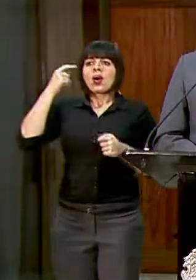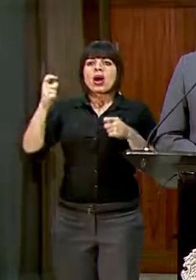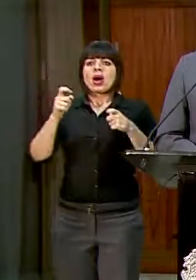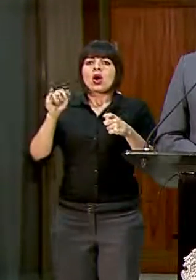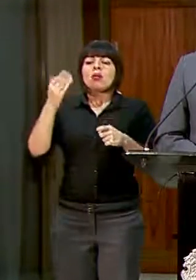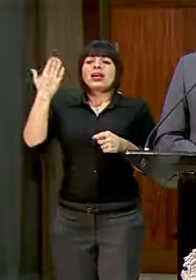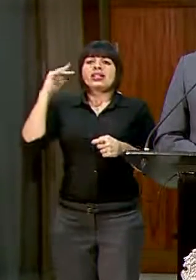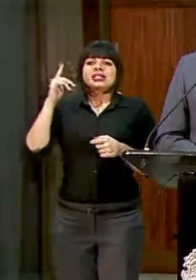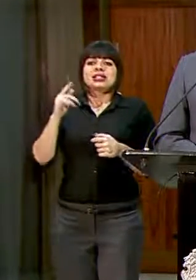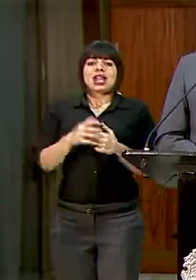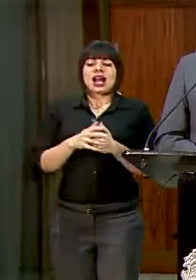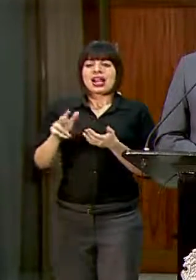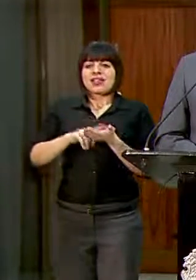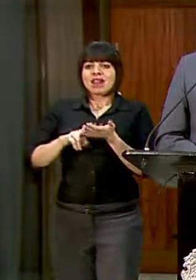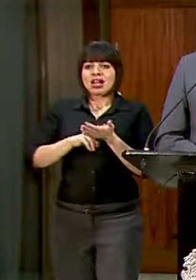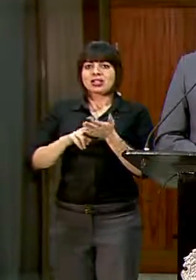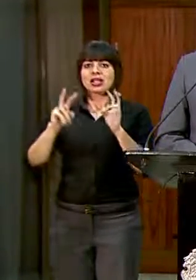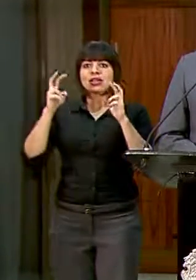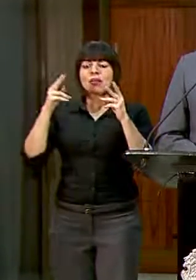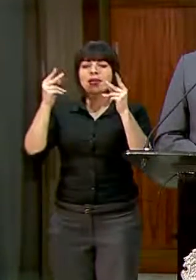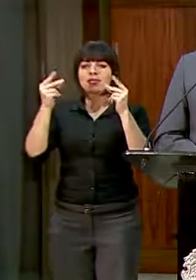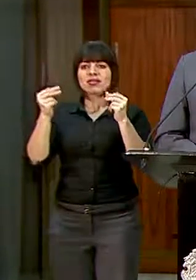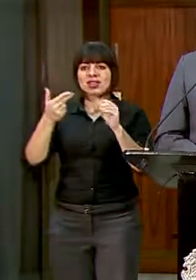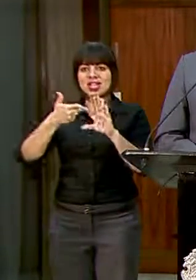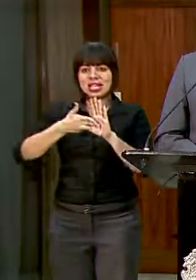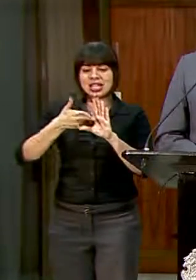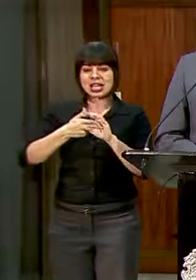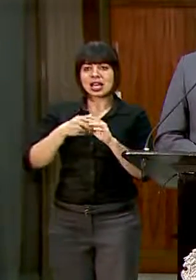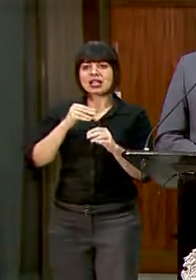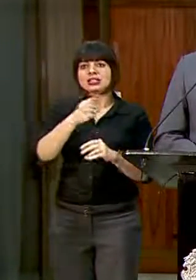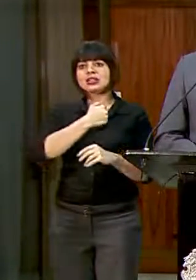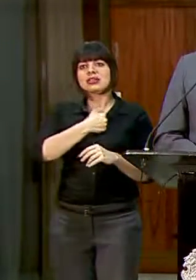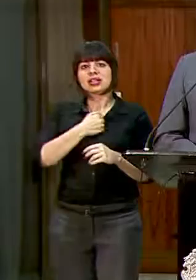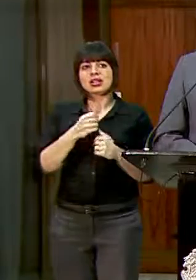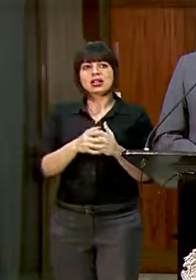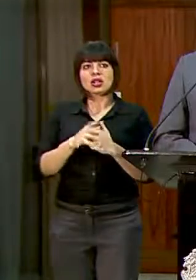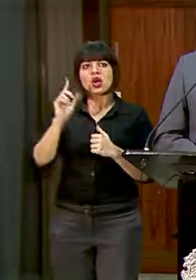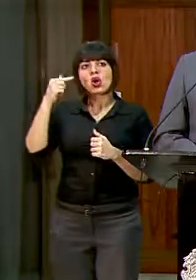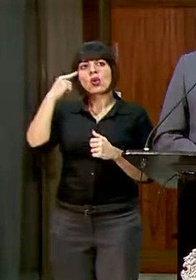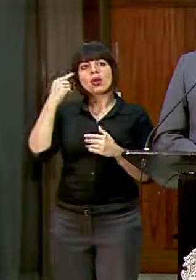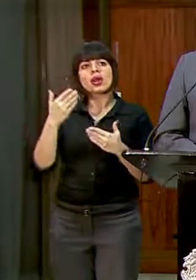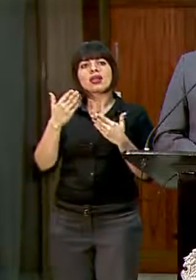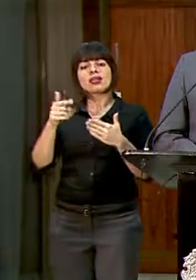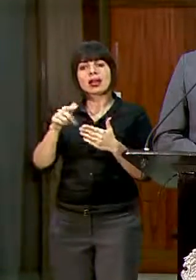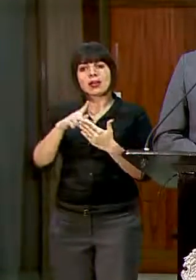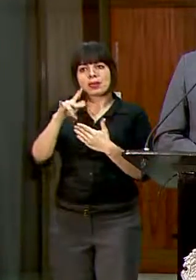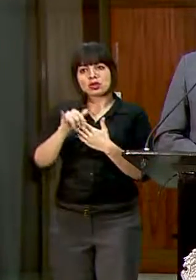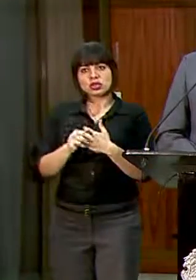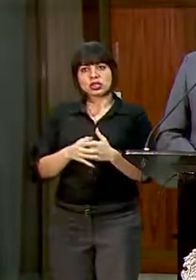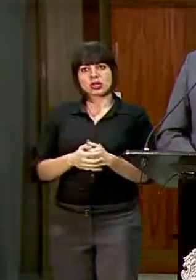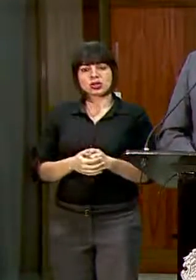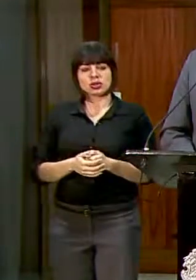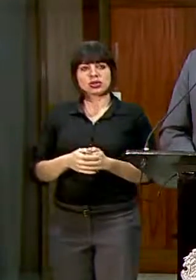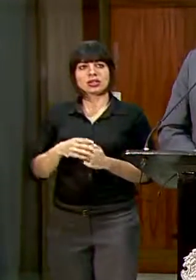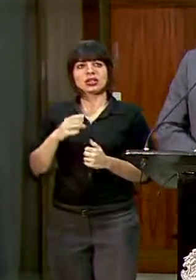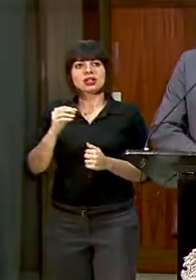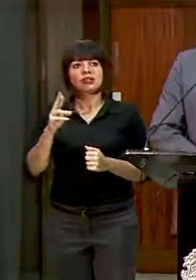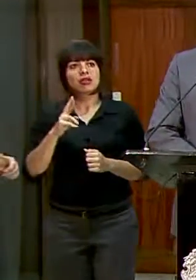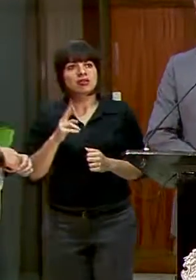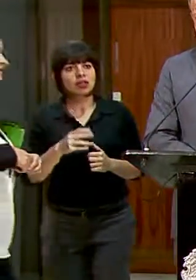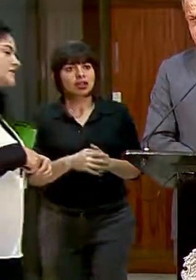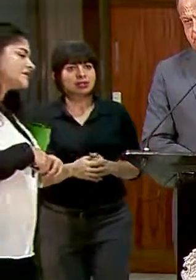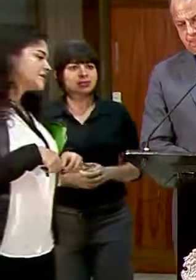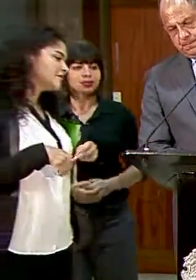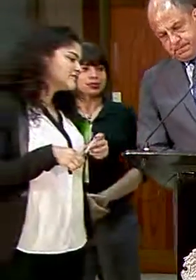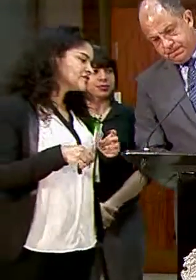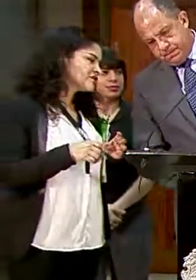lo hacía Liberación Nacional en el tema de la refinería y sigue criticando, pues, el impulso que su gobierno le da a este proyecto. Y don Rafael, el